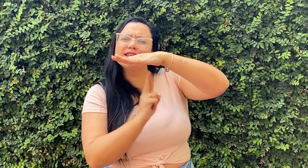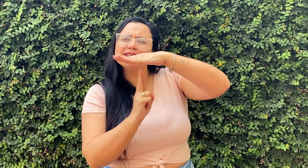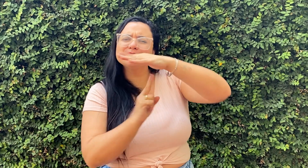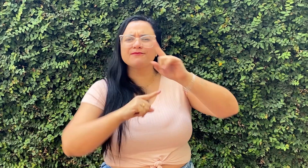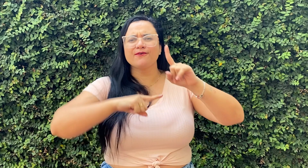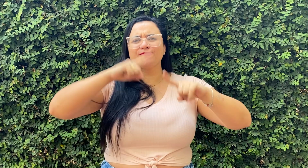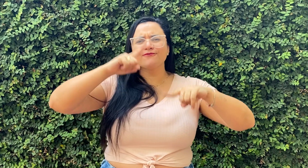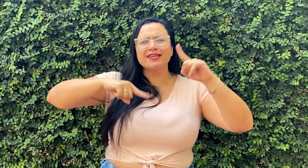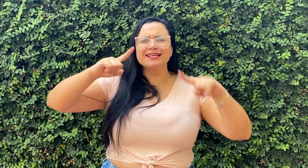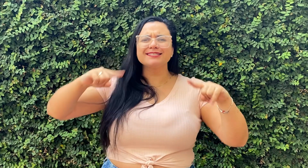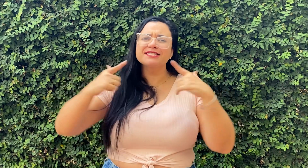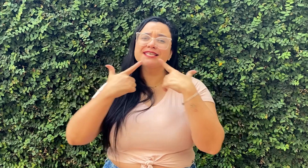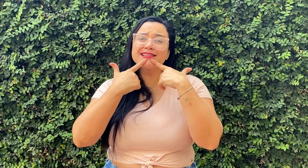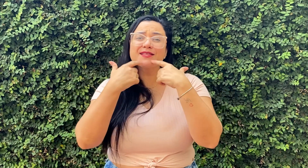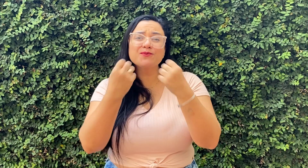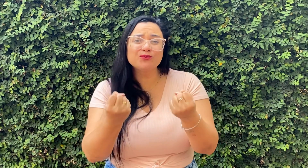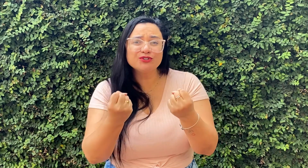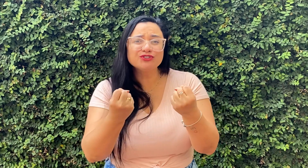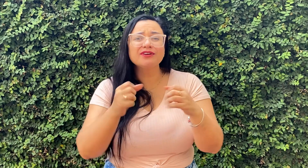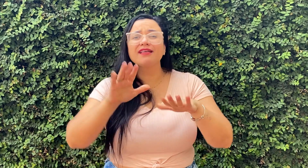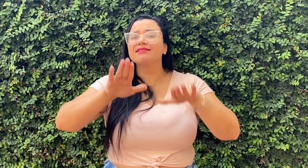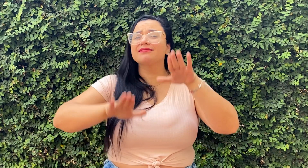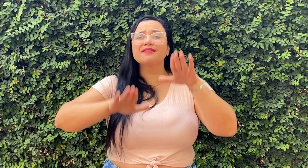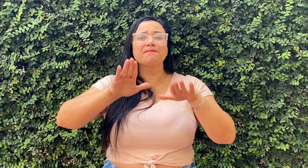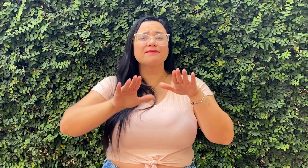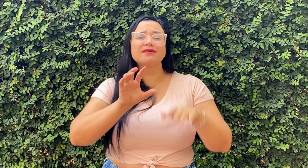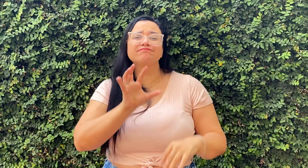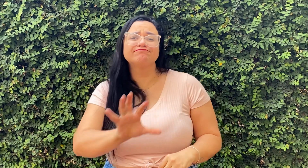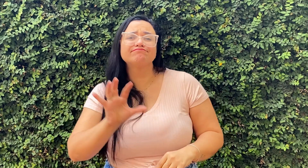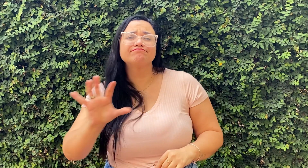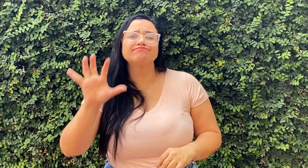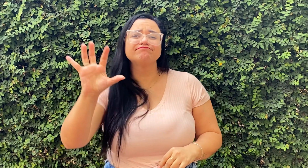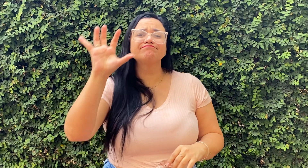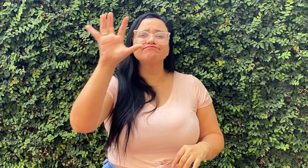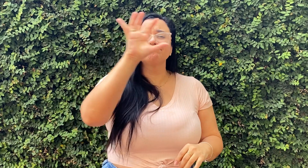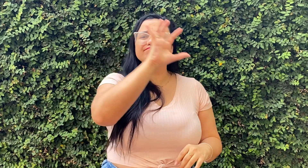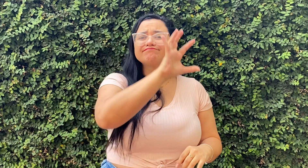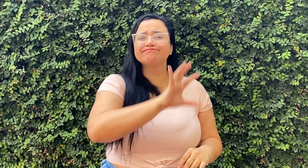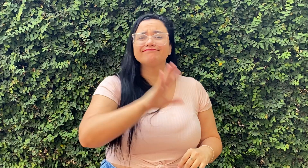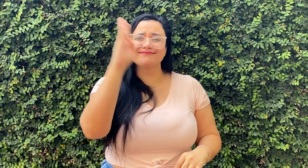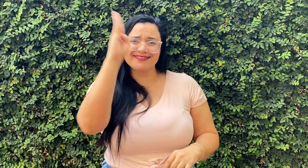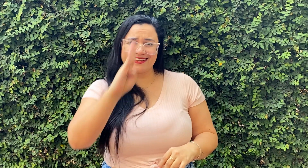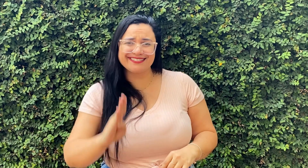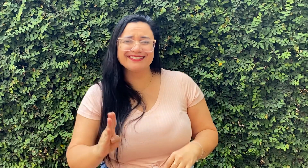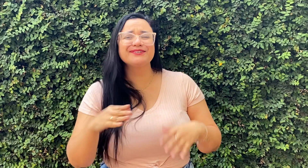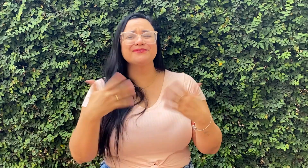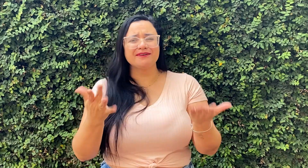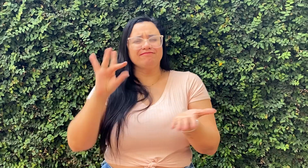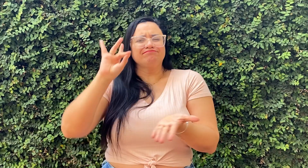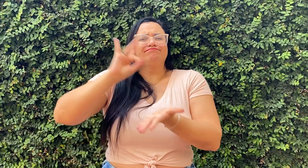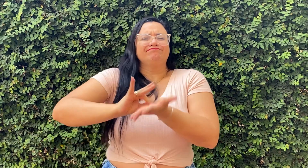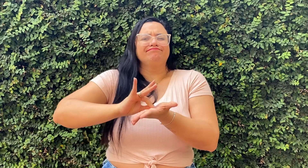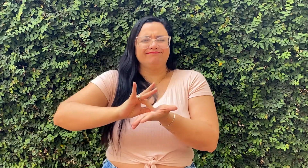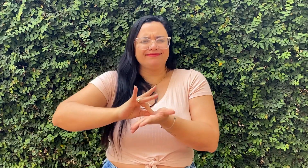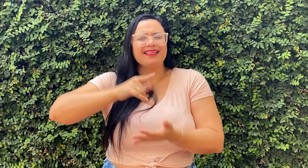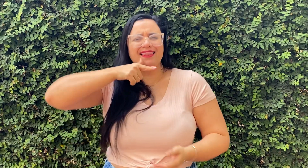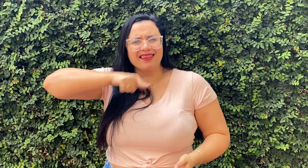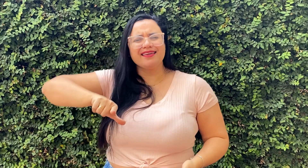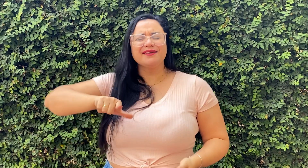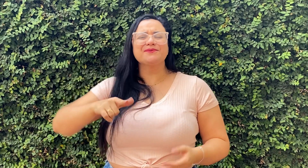Possui também regionalismos, variação linguística, de acordo com cada região do Brasil. E isso faz parte da